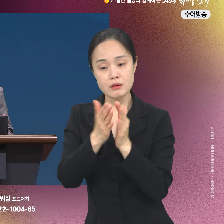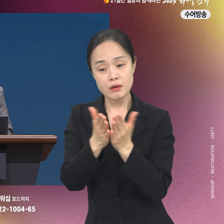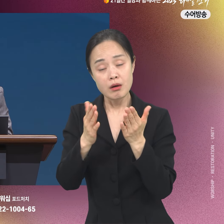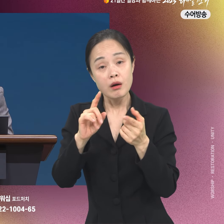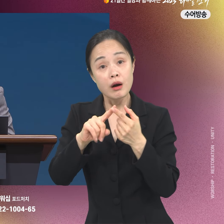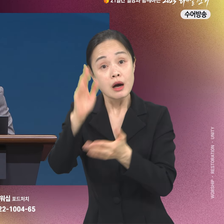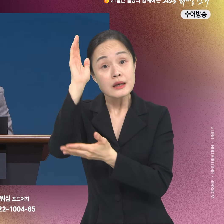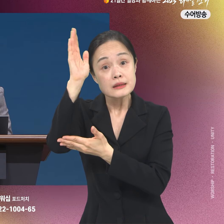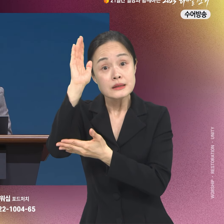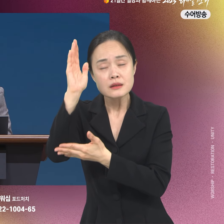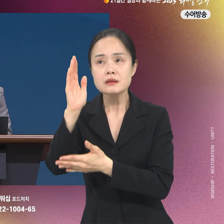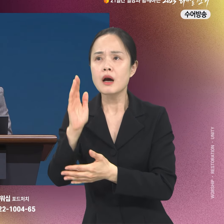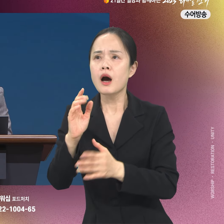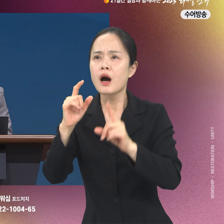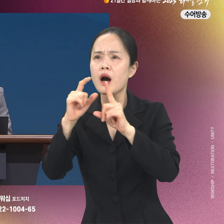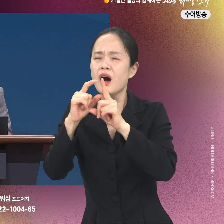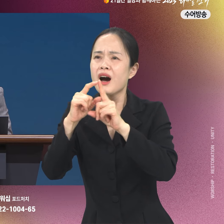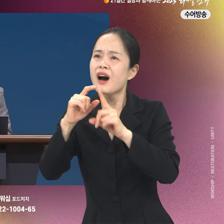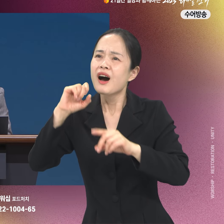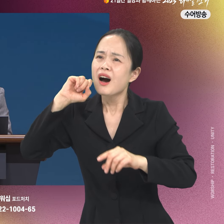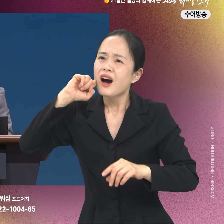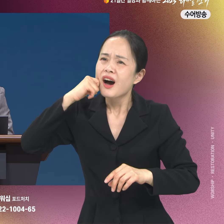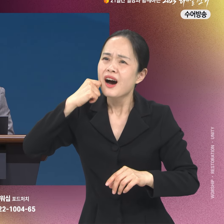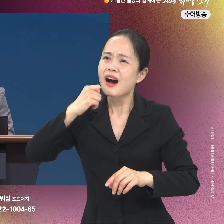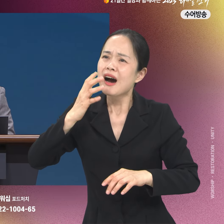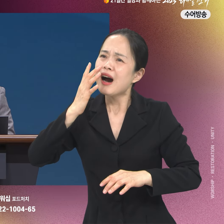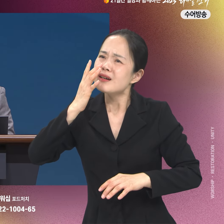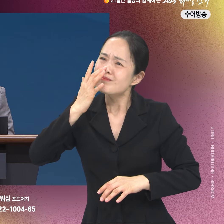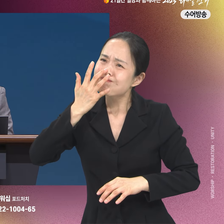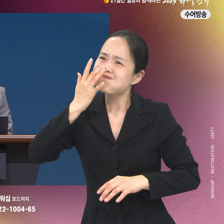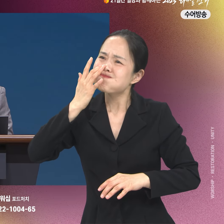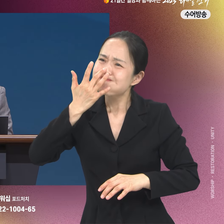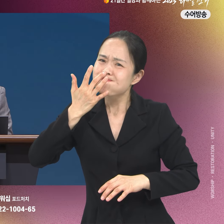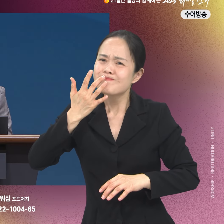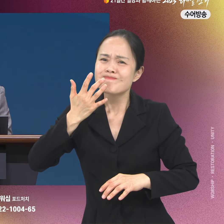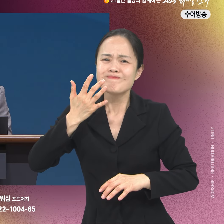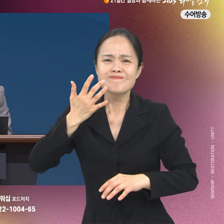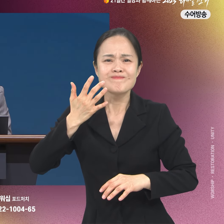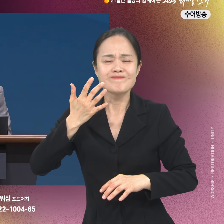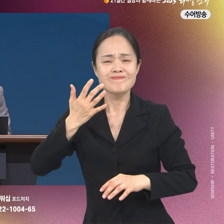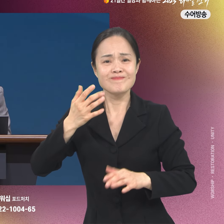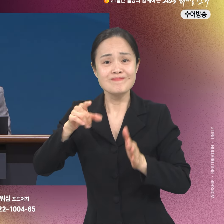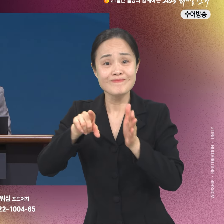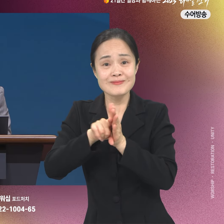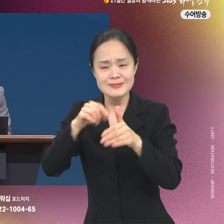얘기 말씀드렸잖아요. 그러면 일단 신학적 용어를 쓸 수 없습니다.